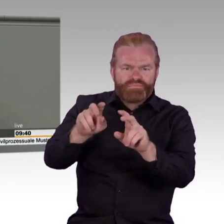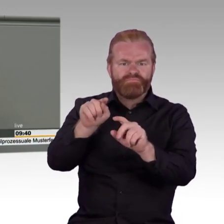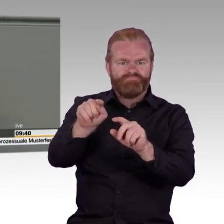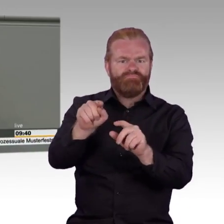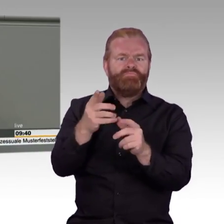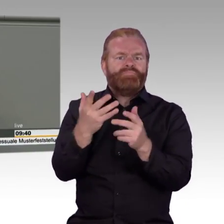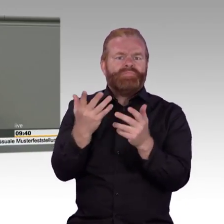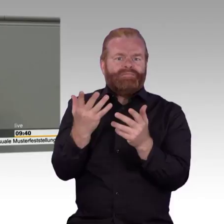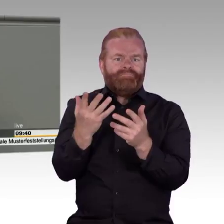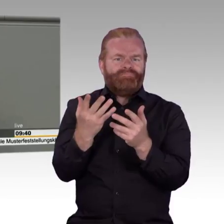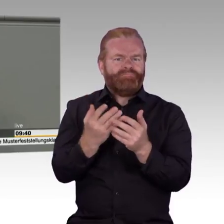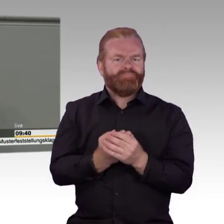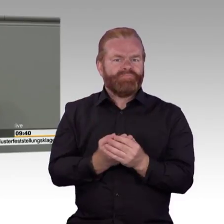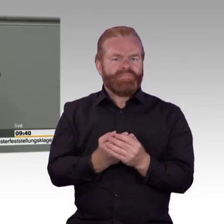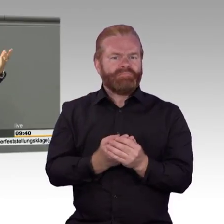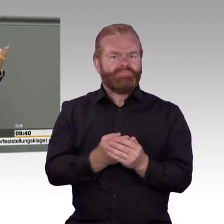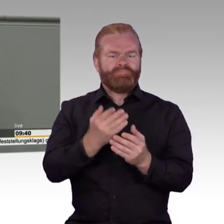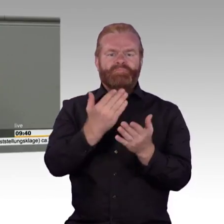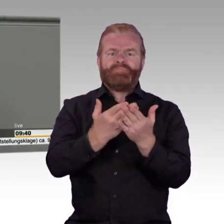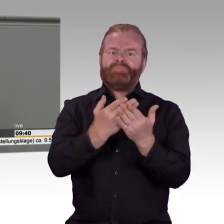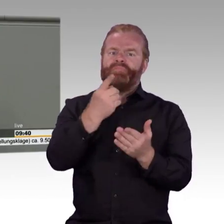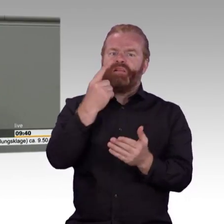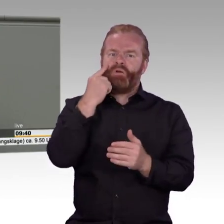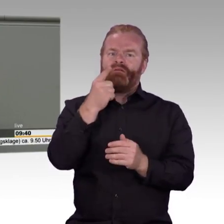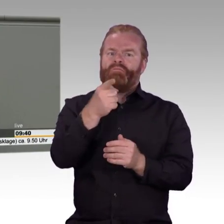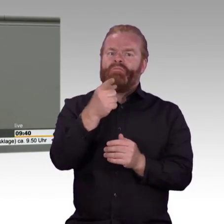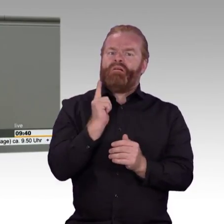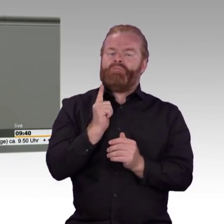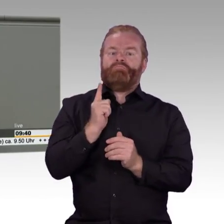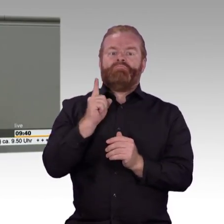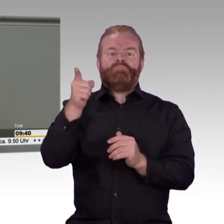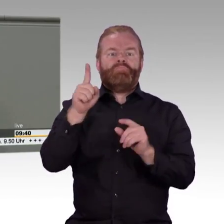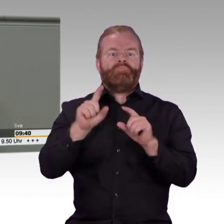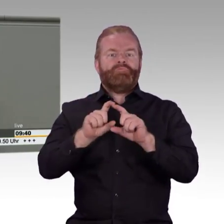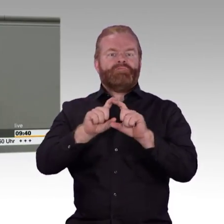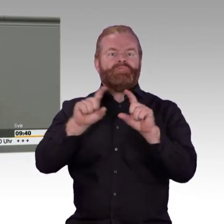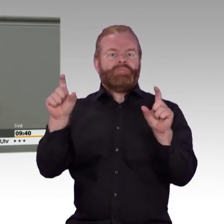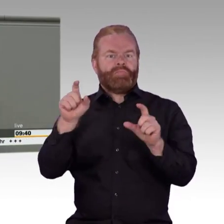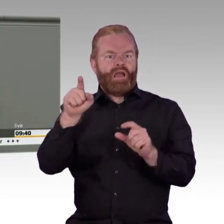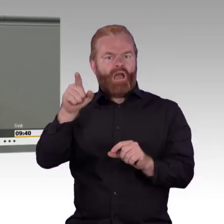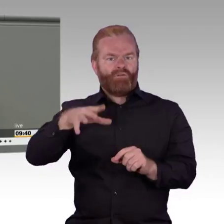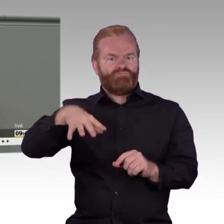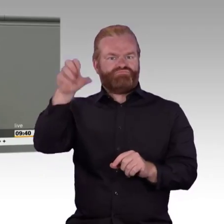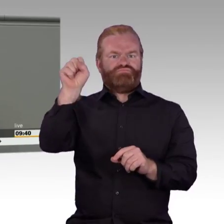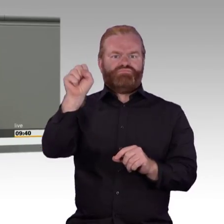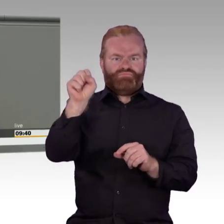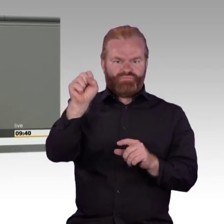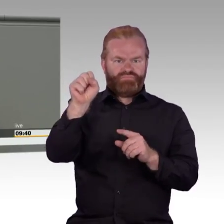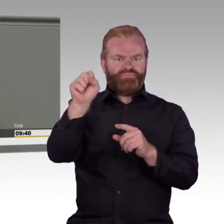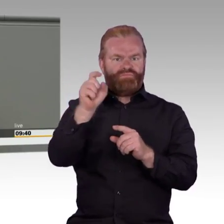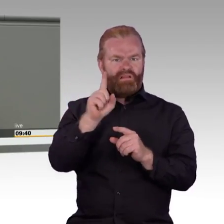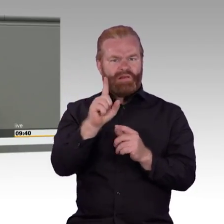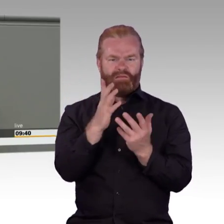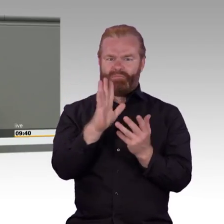möglicherweise noch länger warten auf eine Entscheidung, schon erstinstanzlich für Ihr bezüglich Ihres Fahrzeuges als Unternehmer. Was ist